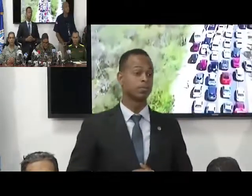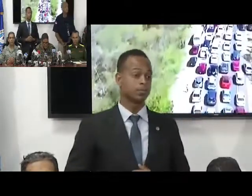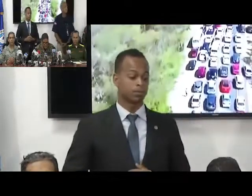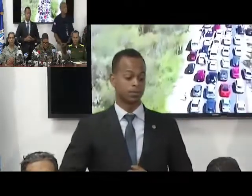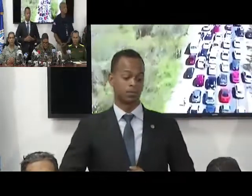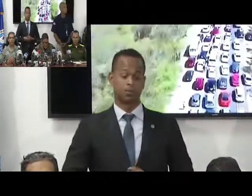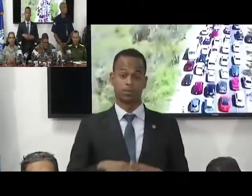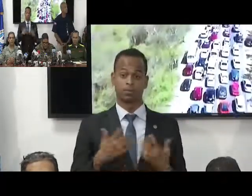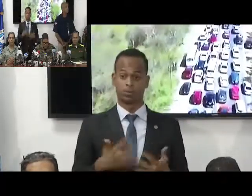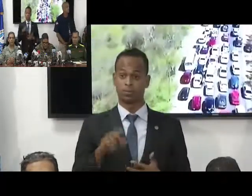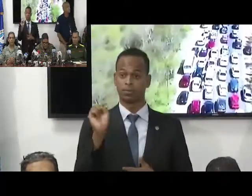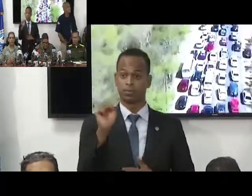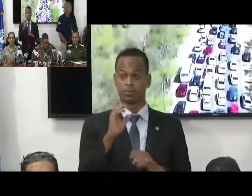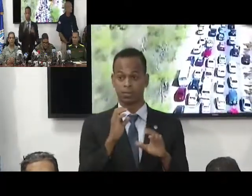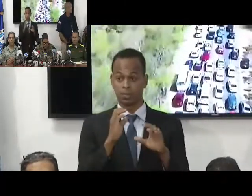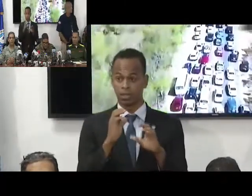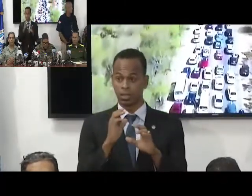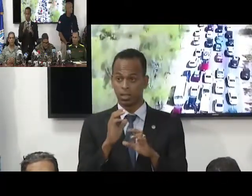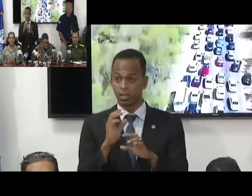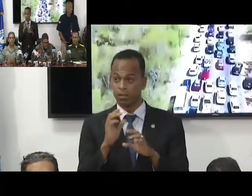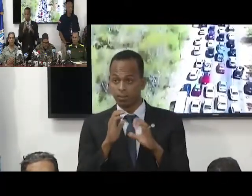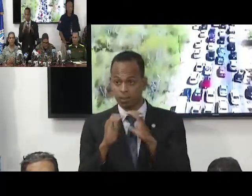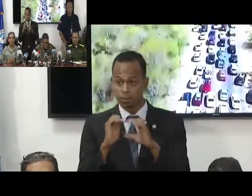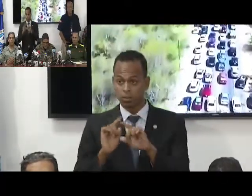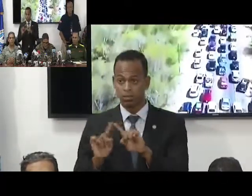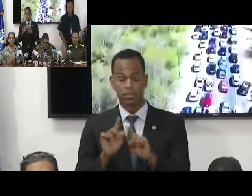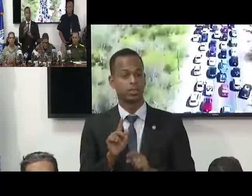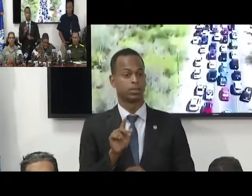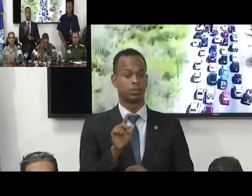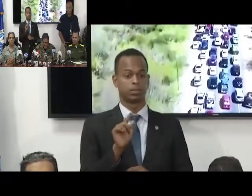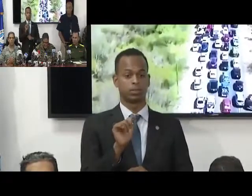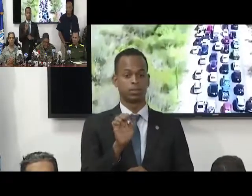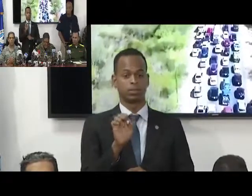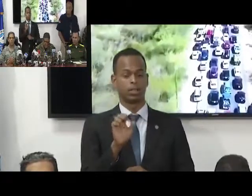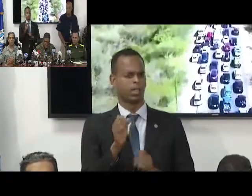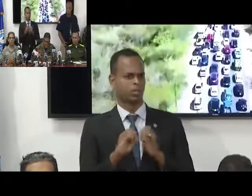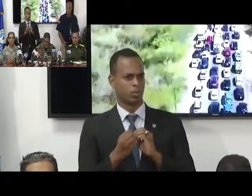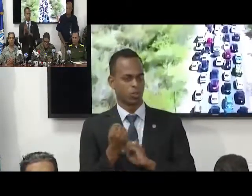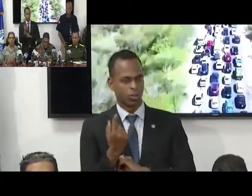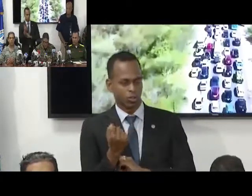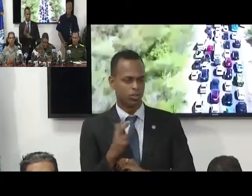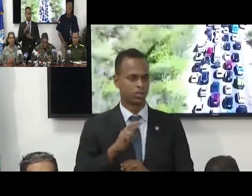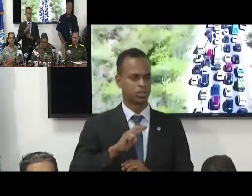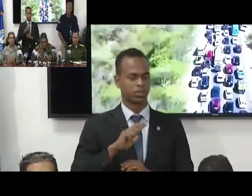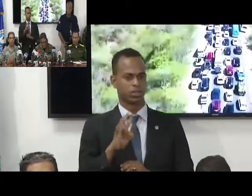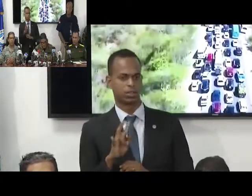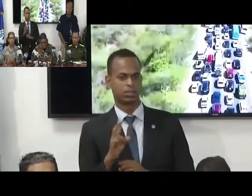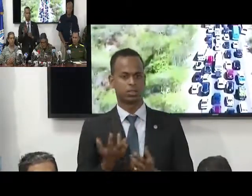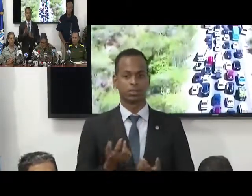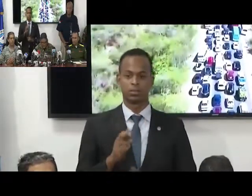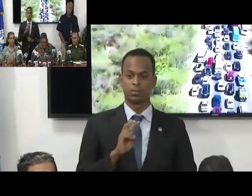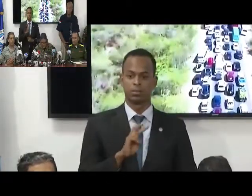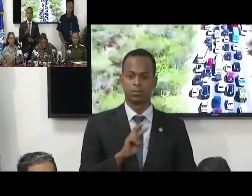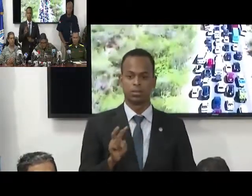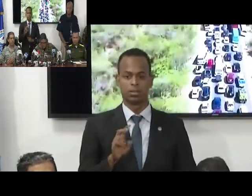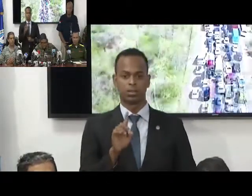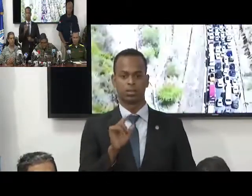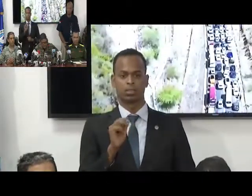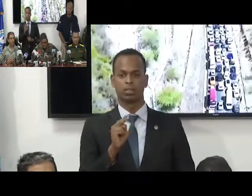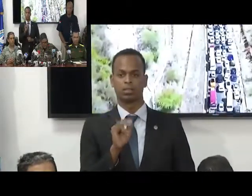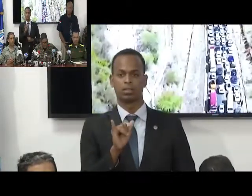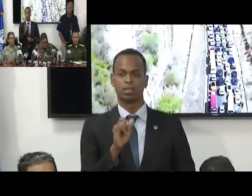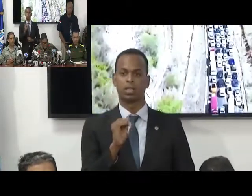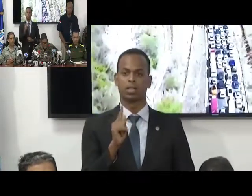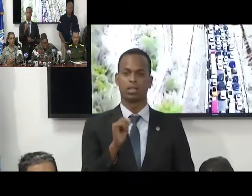Inestimable aporte de medios de comunicación, Telesistema, CDN, AN7, Uchilora, Manolo Quirós, Dani Alcántara, Oscar